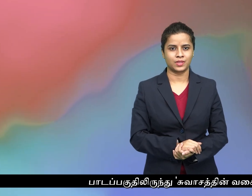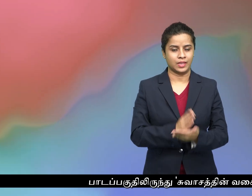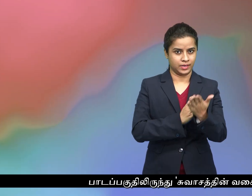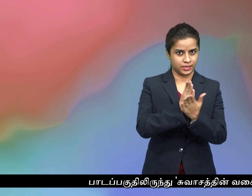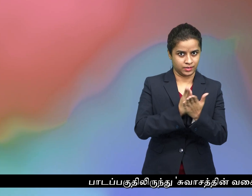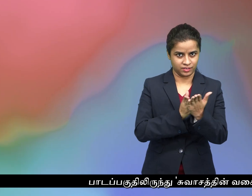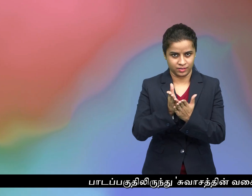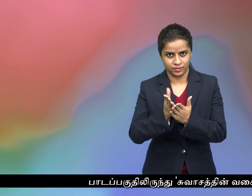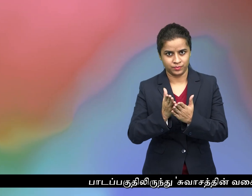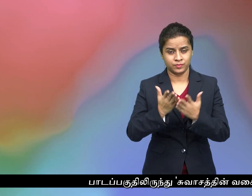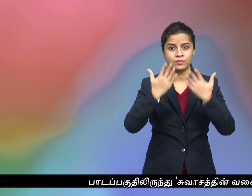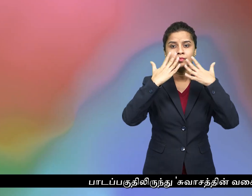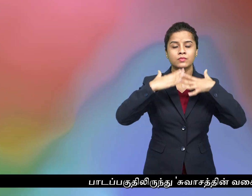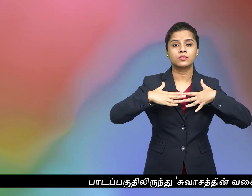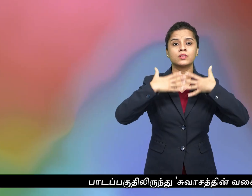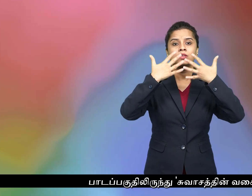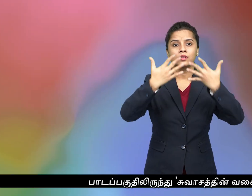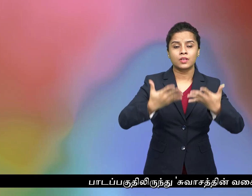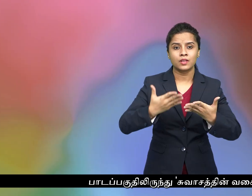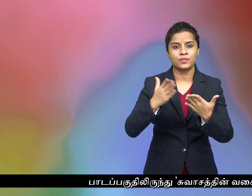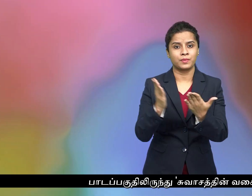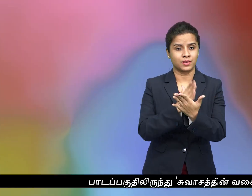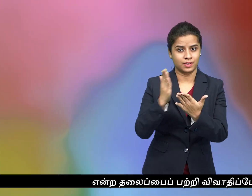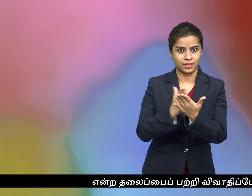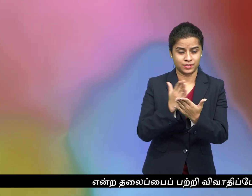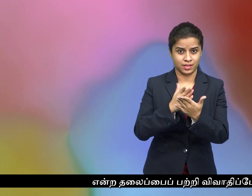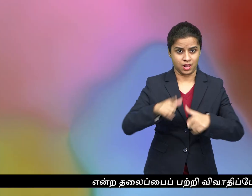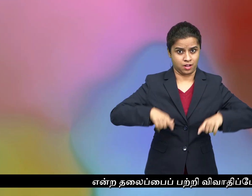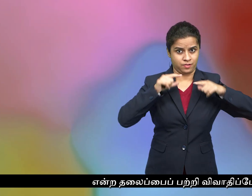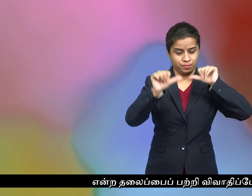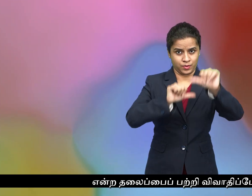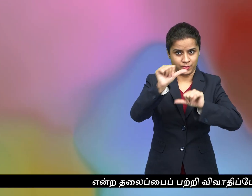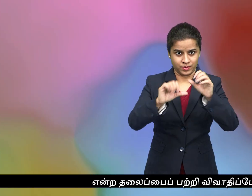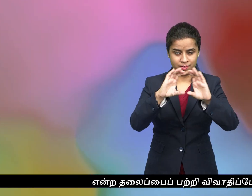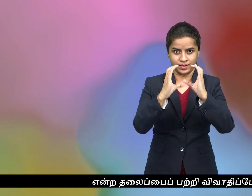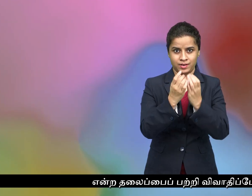பாடப்பகுதியிலிருந்து சுவாசத்தின் வகைகள் என்ற தலைப்பை பற்றி விவாதிப்போம்.